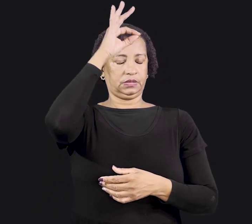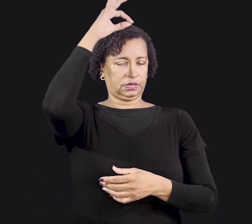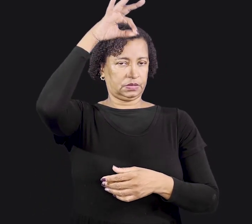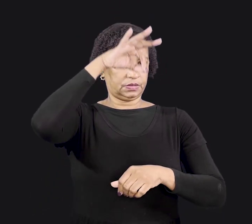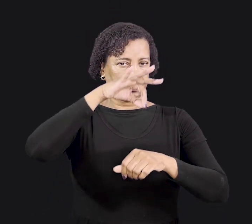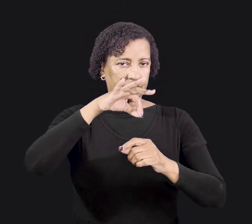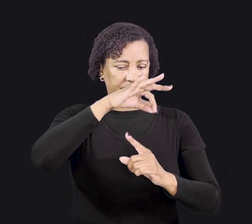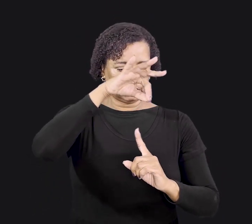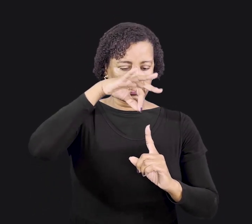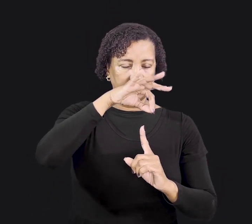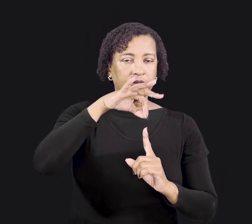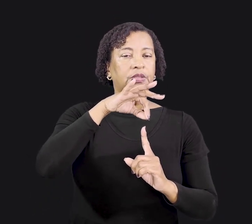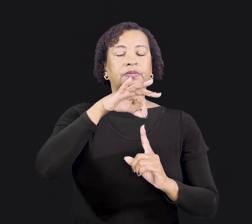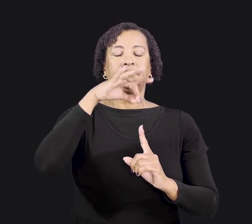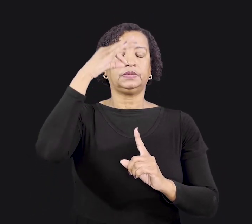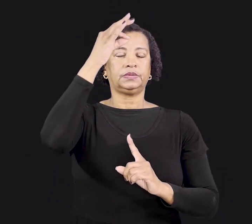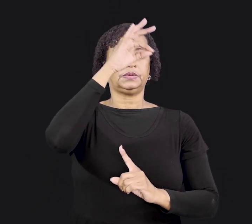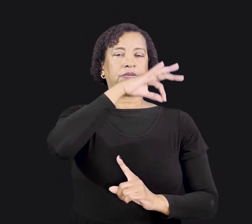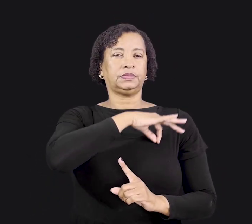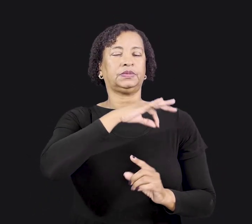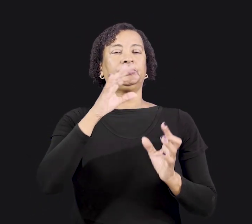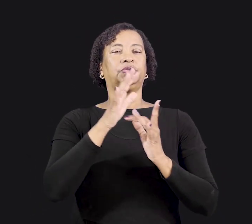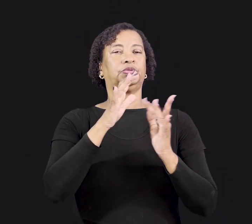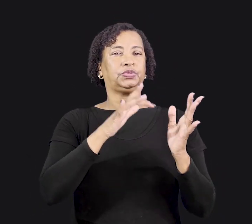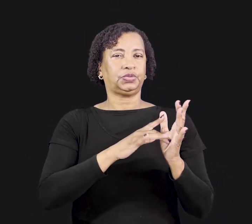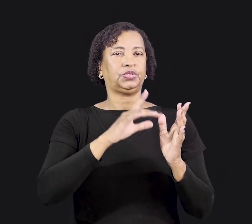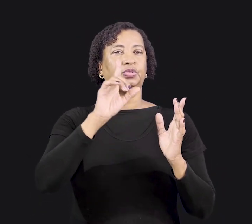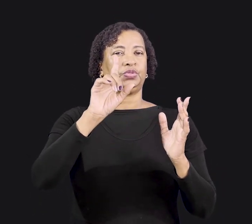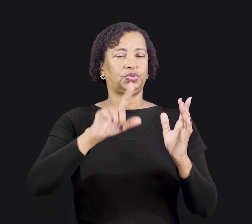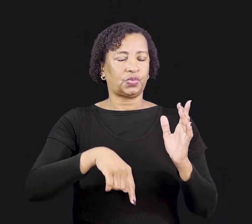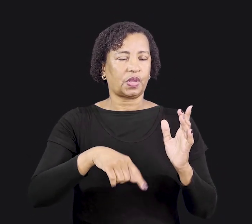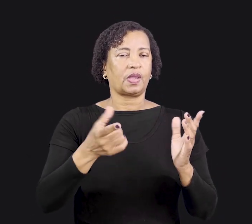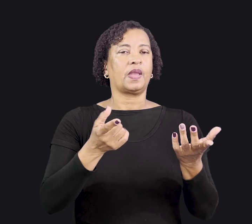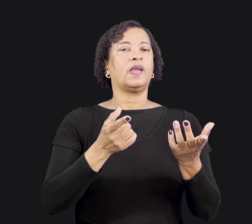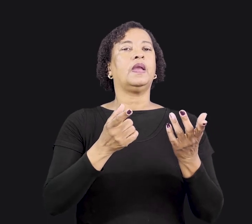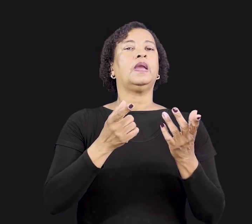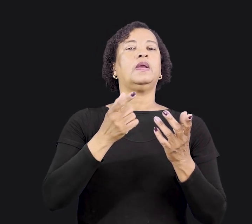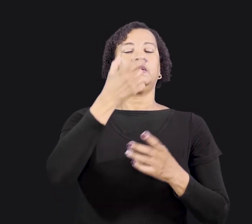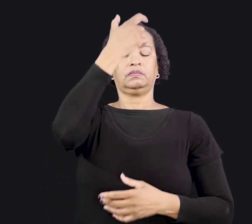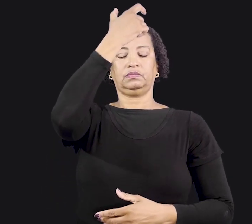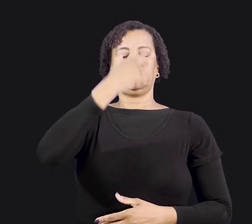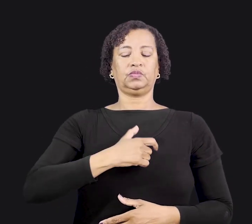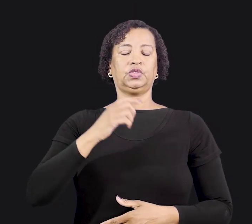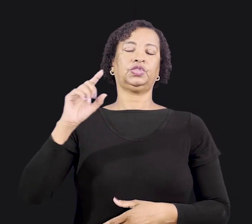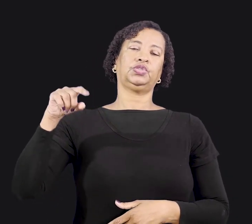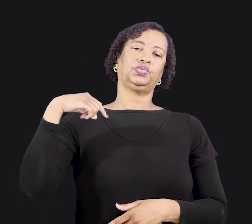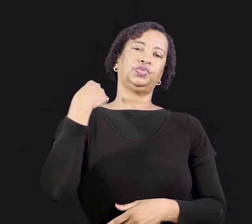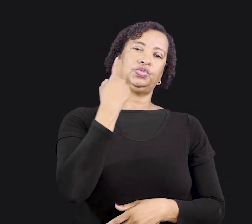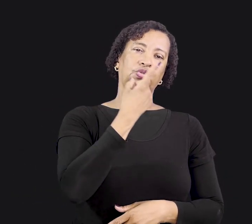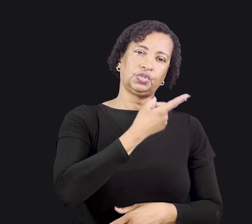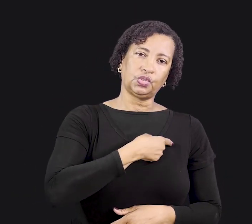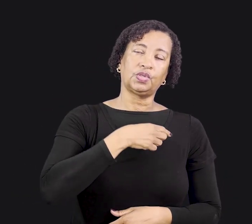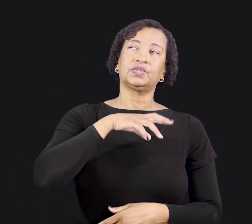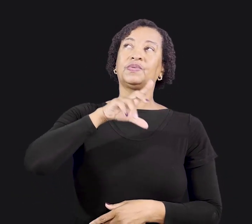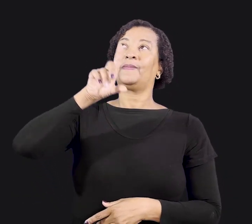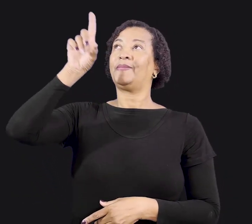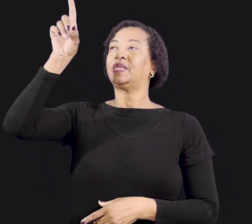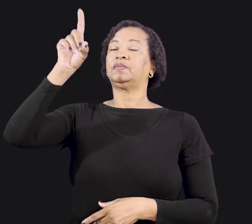jejum também é vertical. Portanto, o jejum é uma atitude nossa para com Deus e não para com os